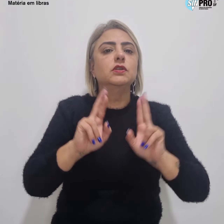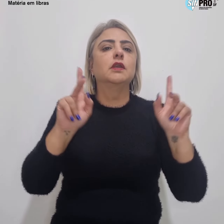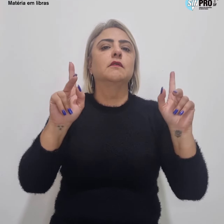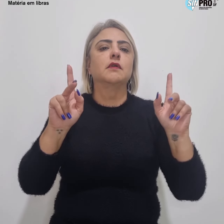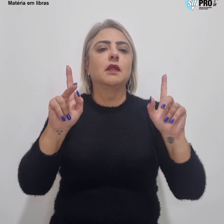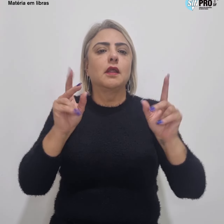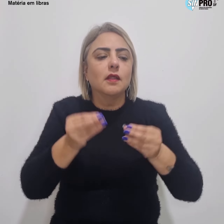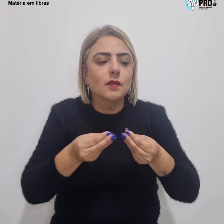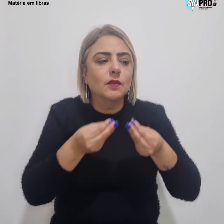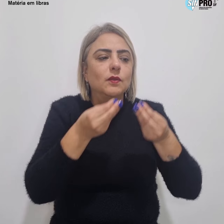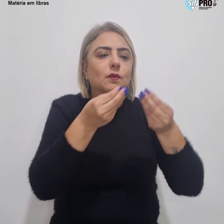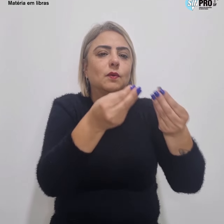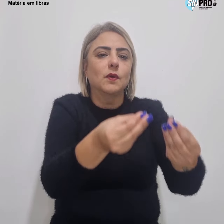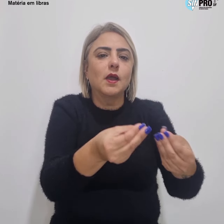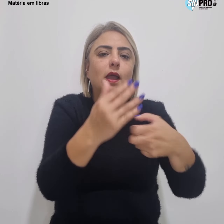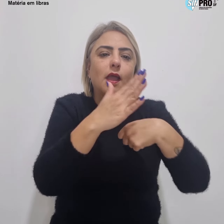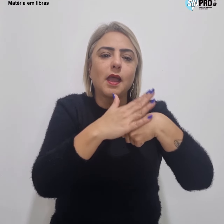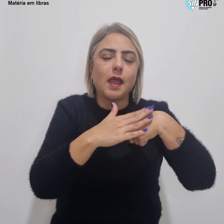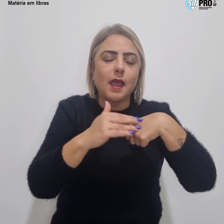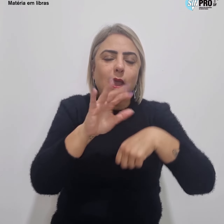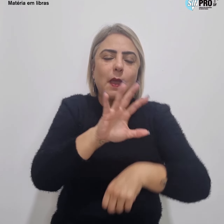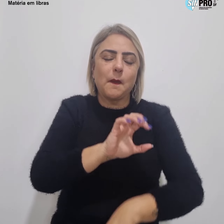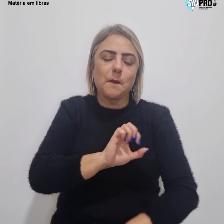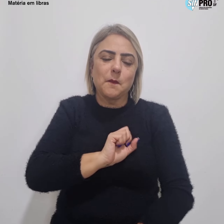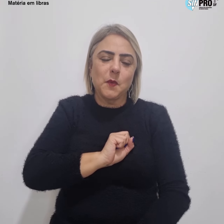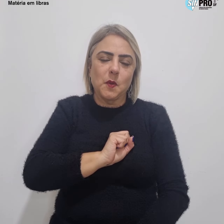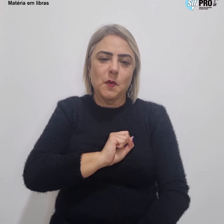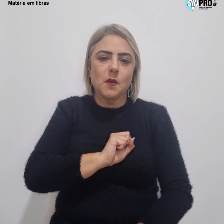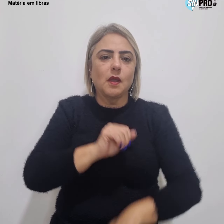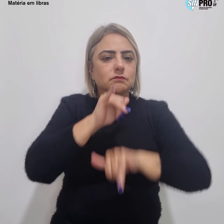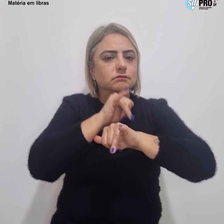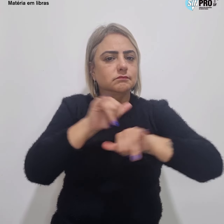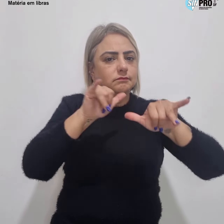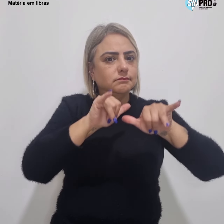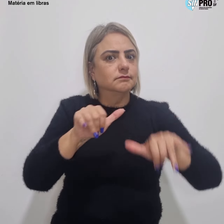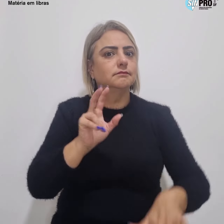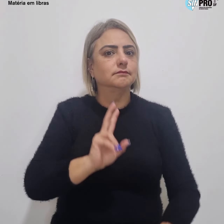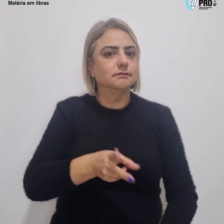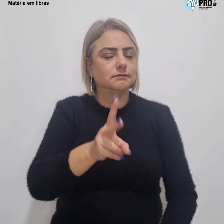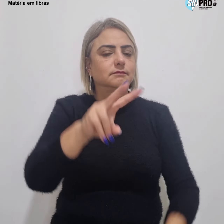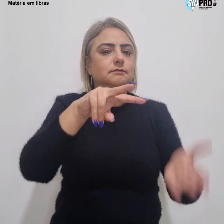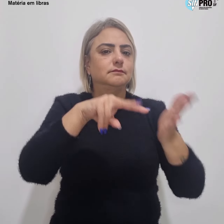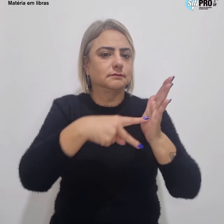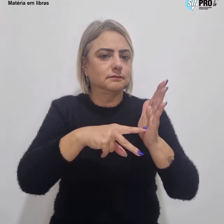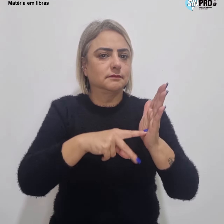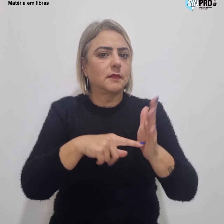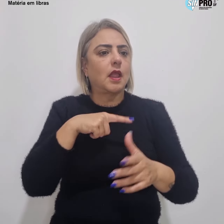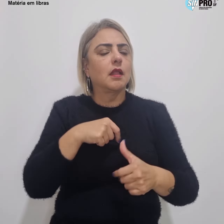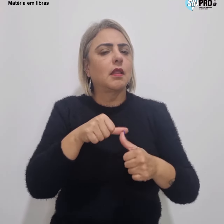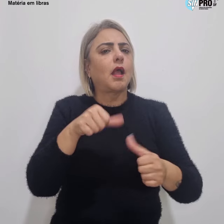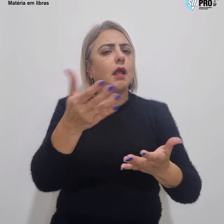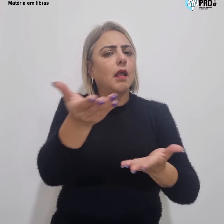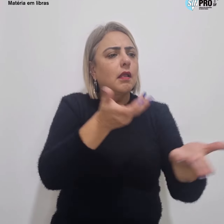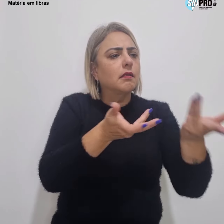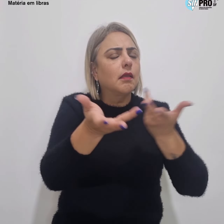doar é um gesto de amor, a campanha continua. O Simpro está recebendo doações de